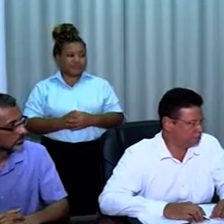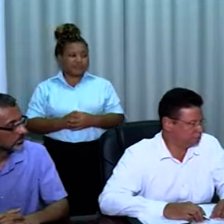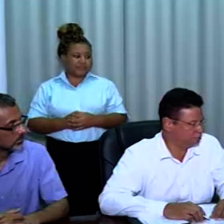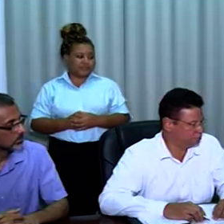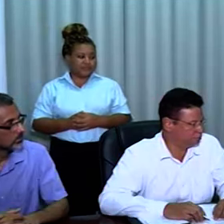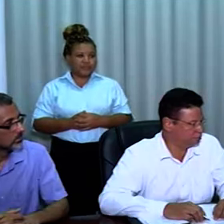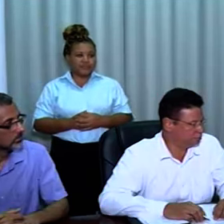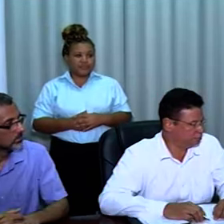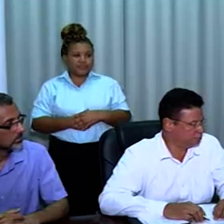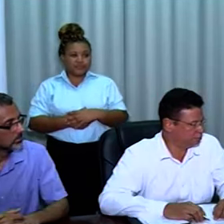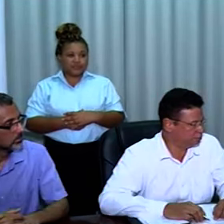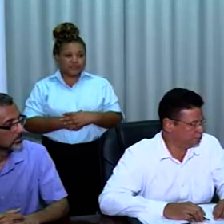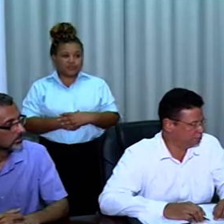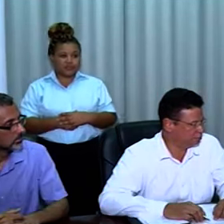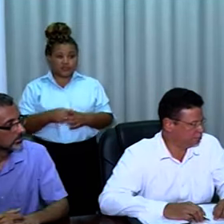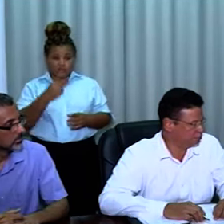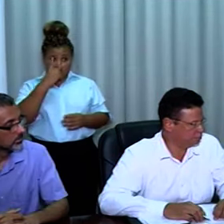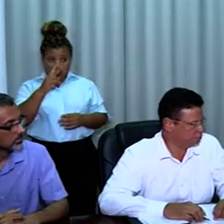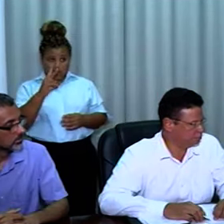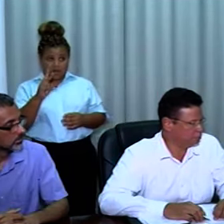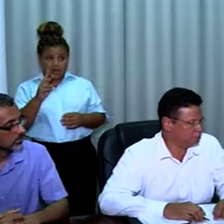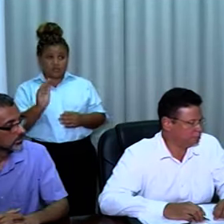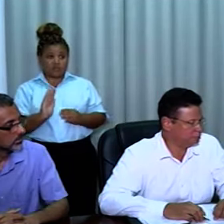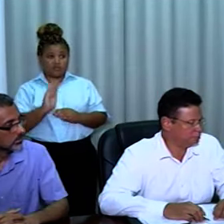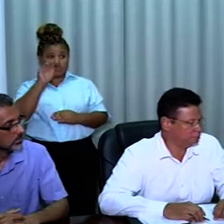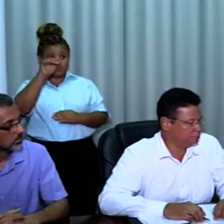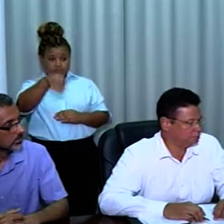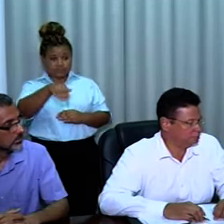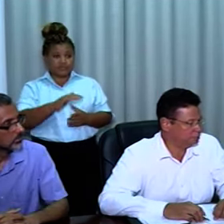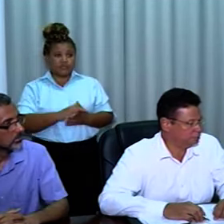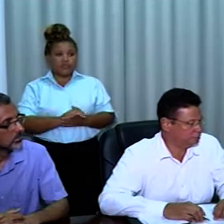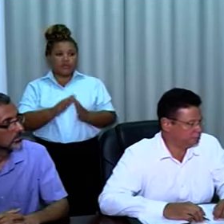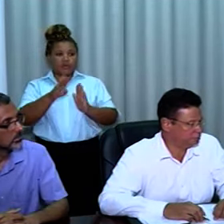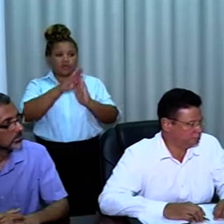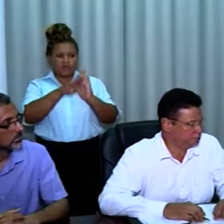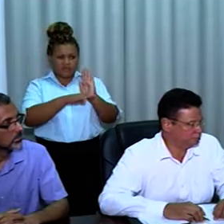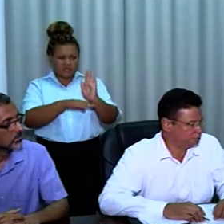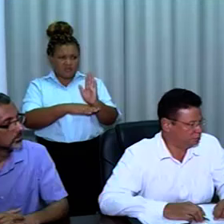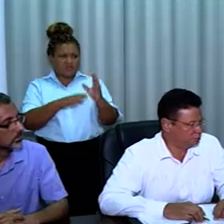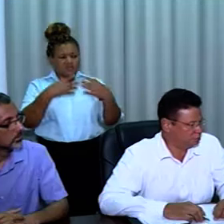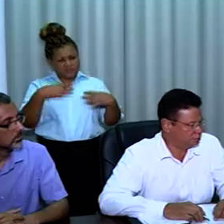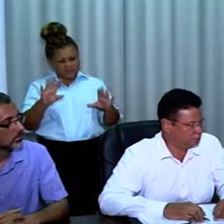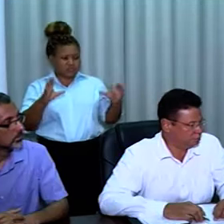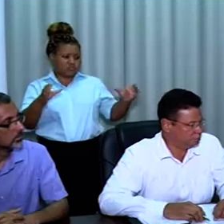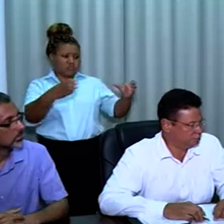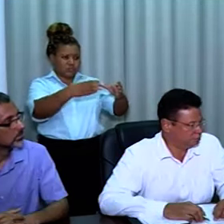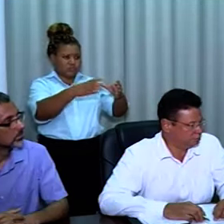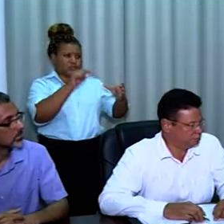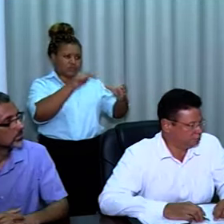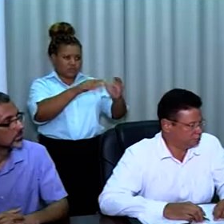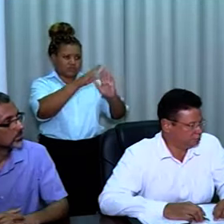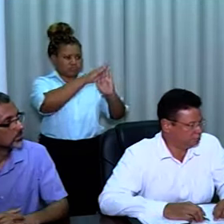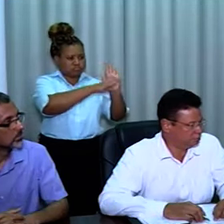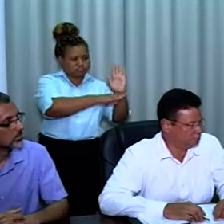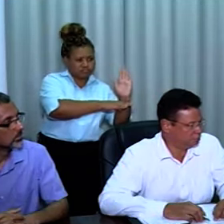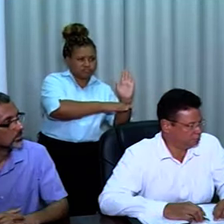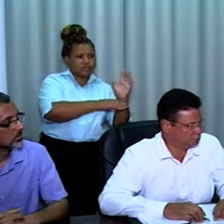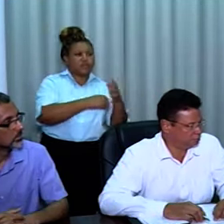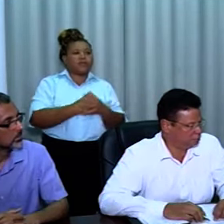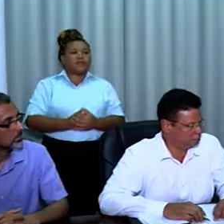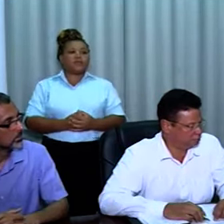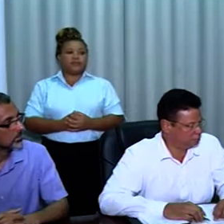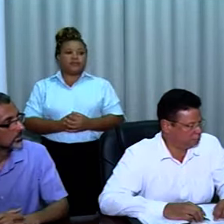semaine qui peut venir autres pouvoir pour dire tout ça bande affaire il des en place mais ben l'agence qui pour là-dedans sous